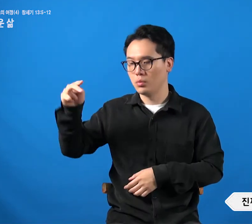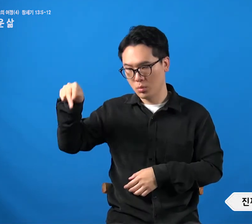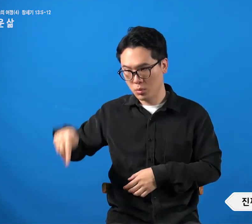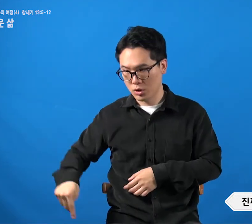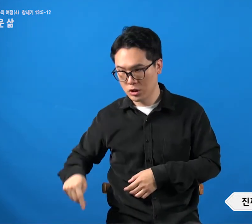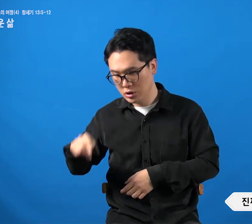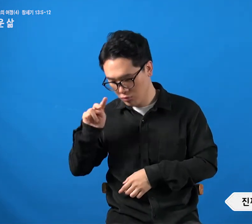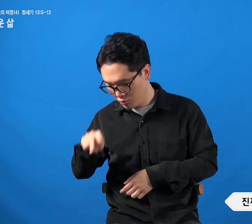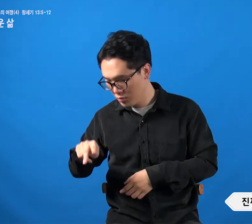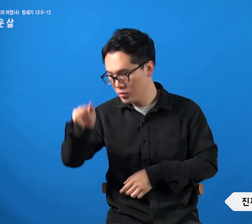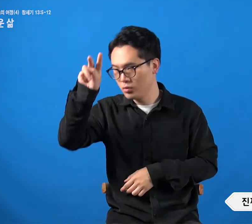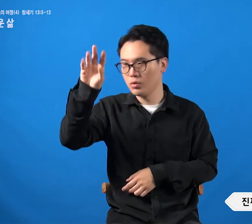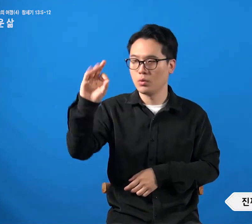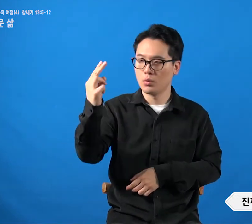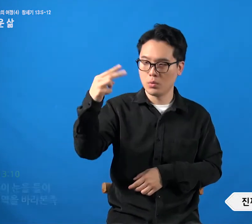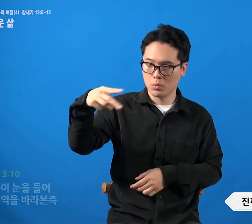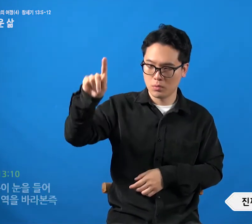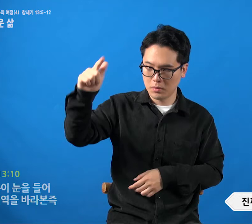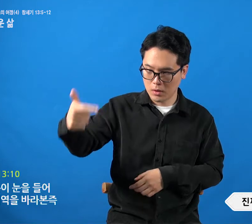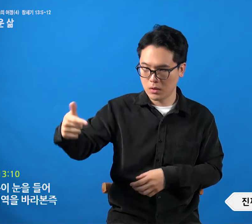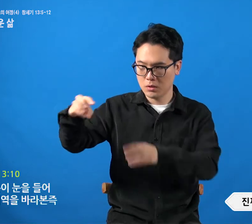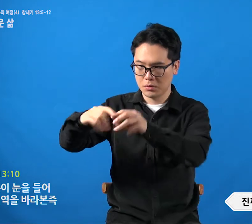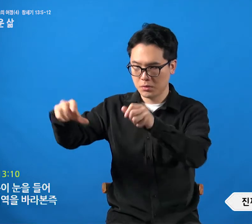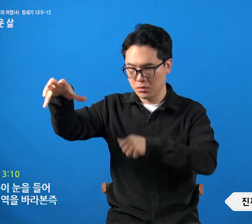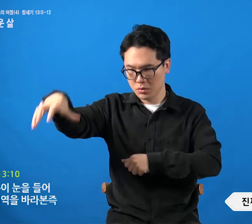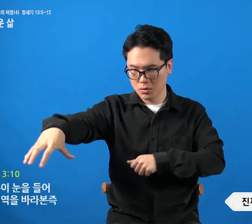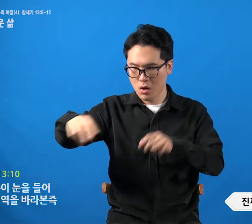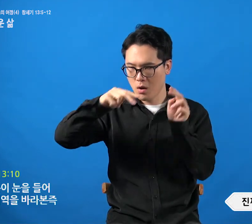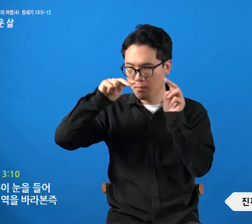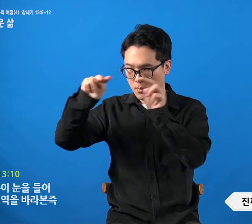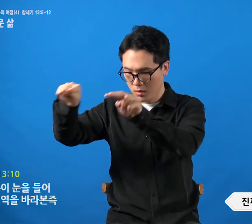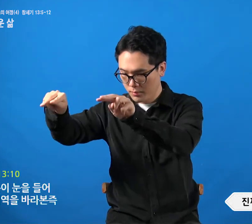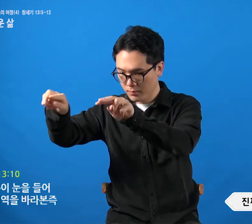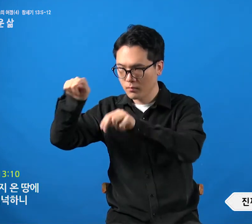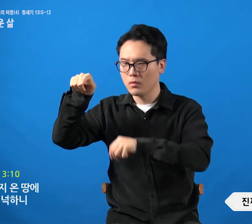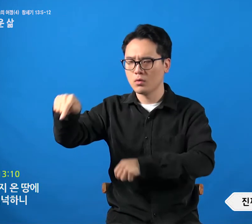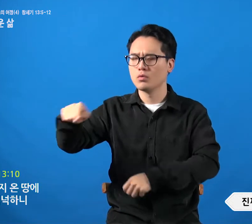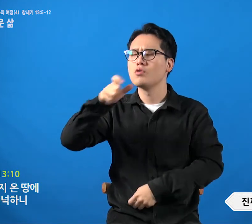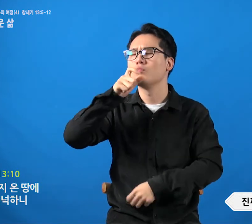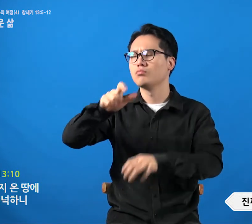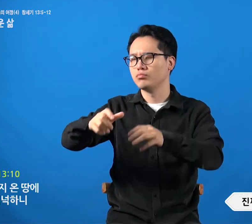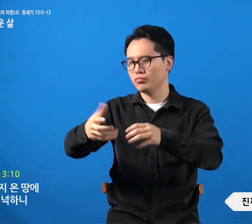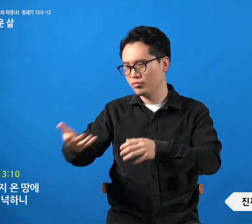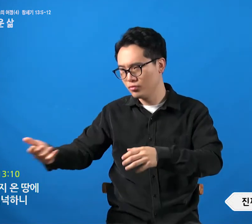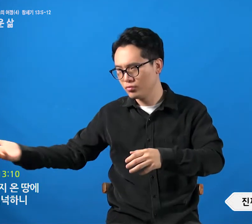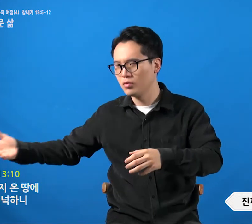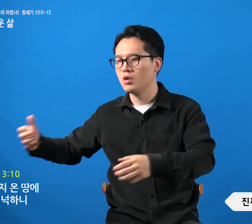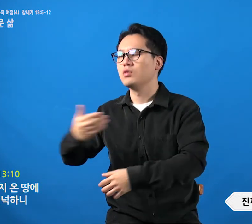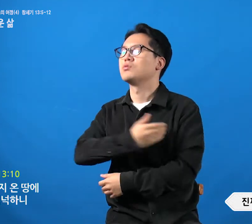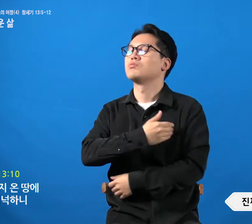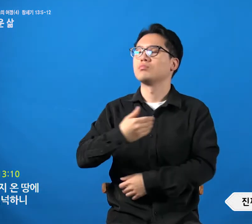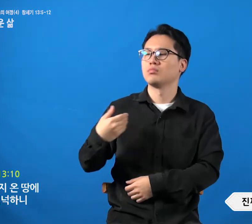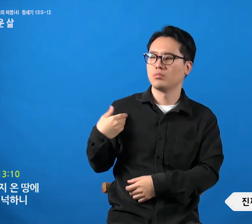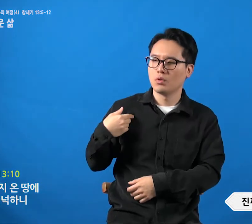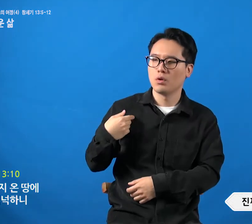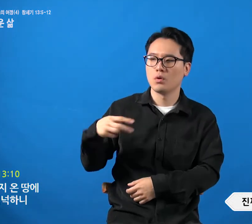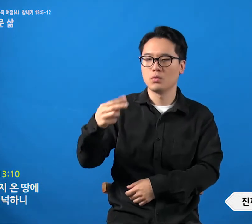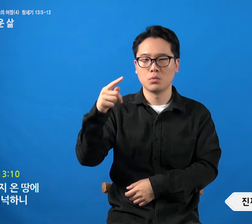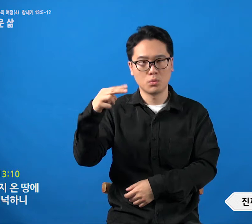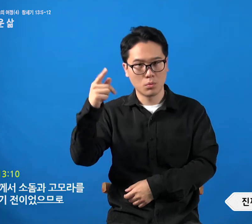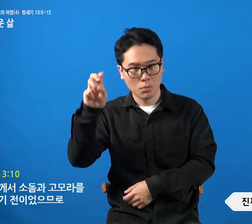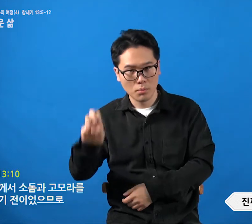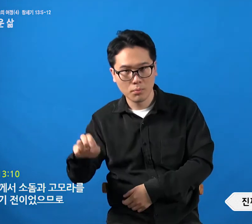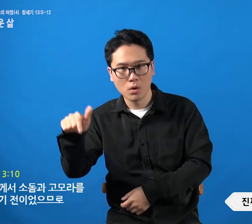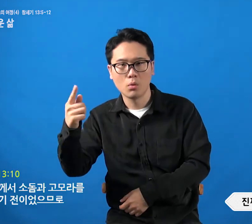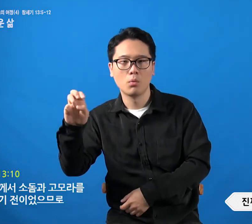요단 지역을 바라본즉 소알까지 온 땅에 물이 넉넉하니 여호와께서 소돔과 고모라를 멸하시기 전이었으므로